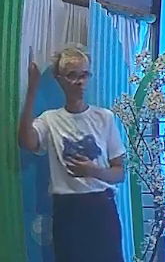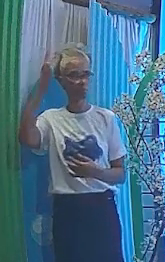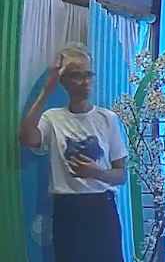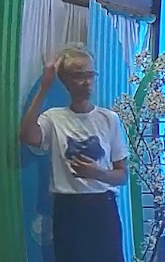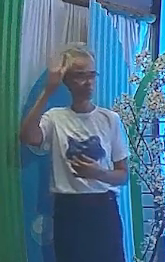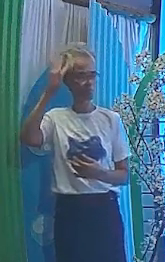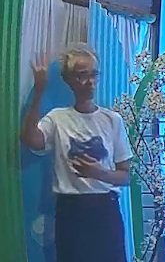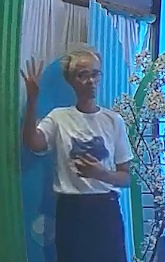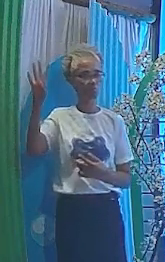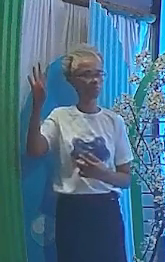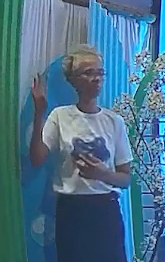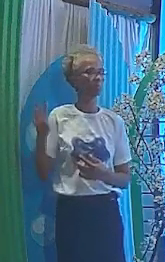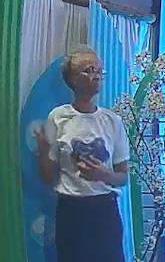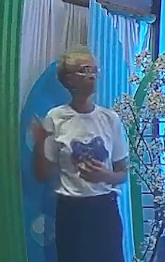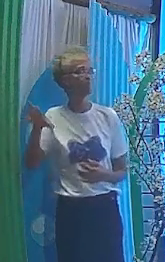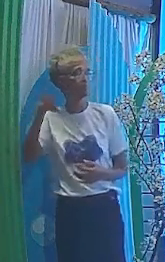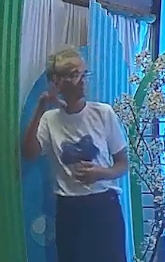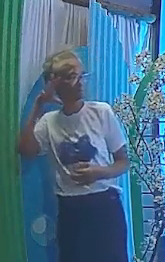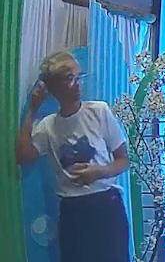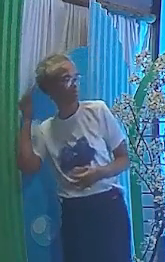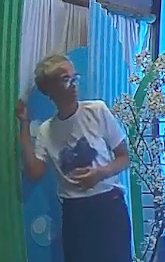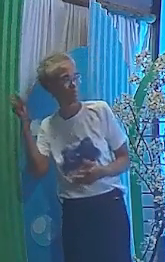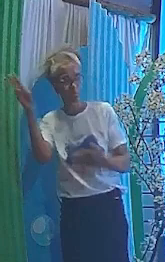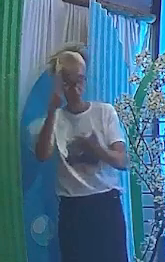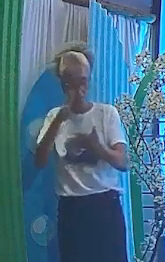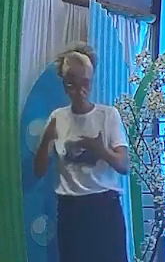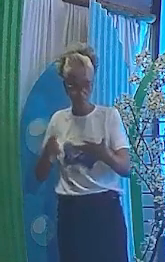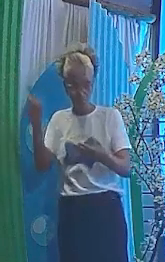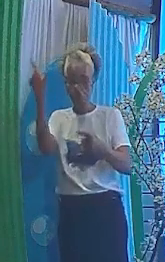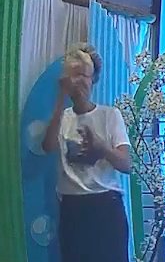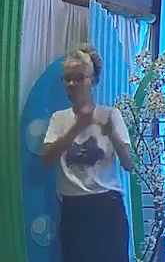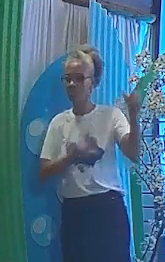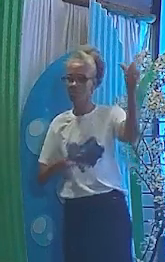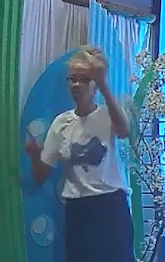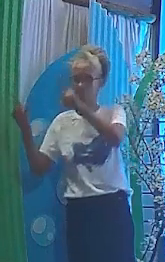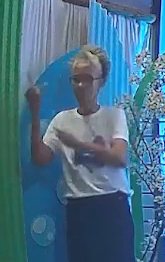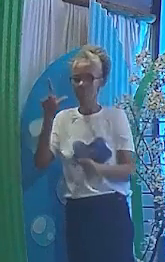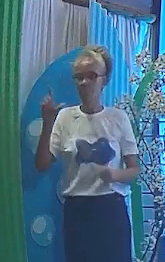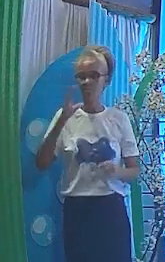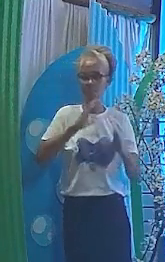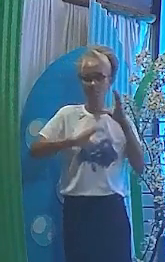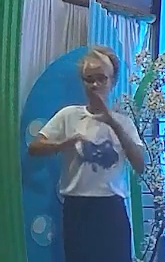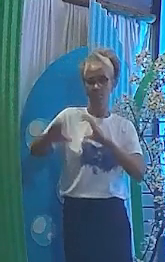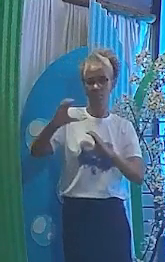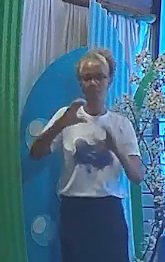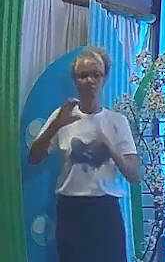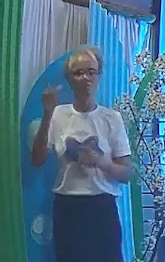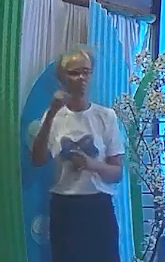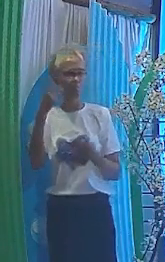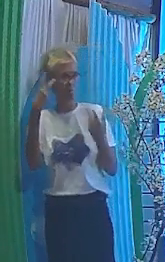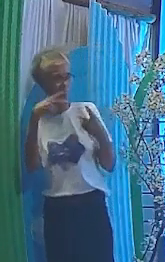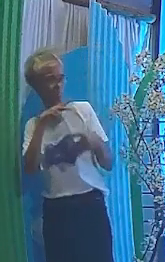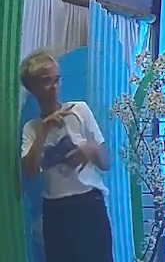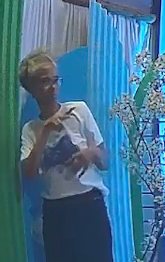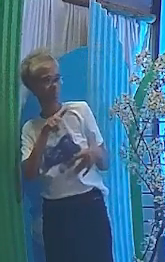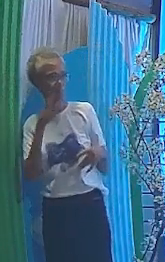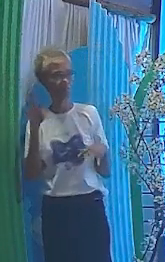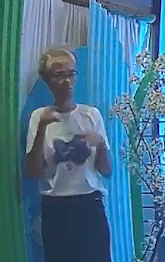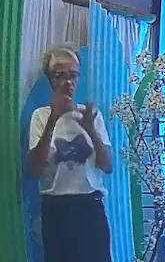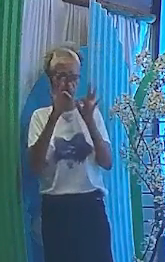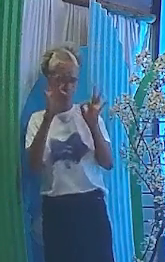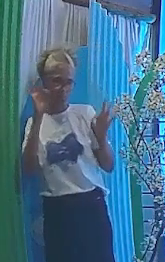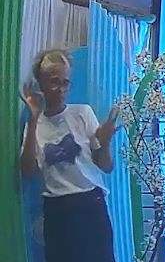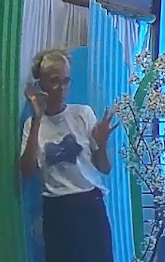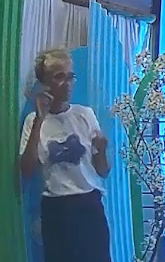as pessoas a ouvirem as narrativas que a literatura, a música popular, a não-ficção, as artes visuais nos